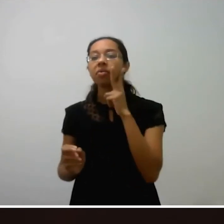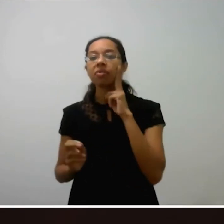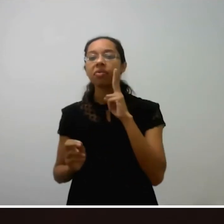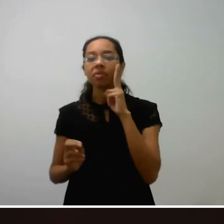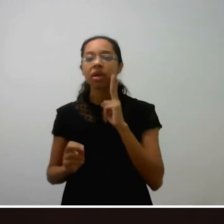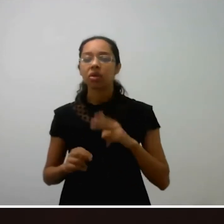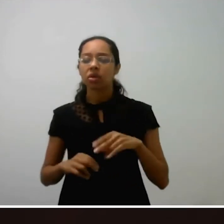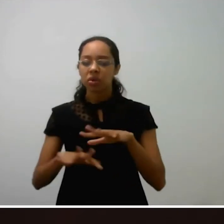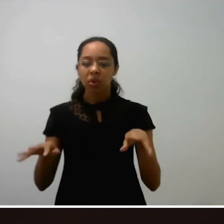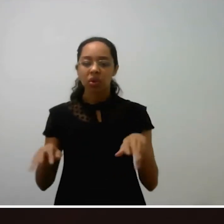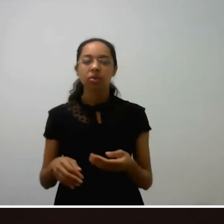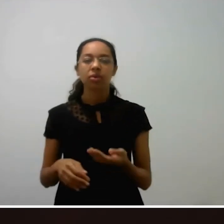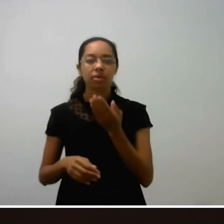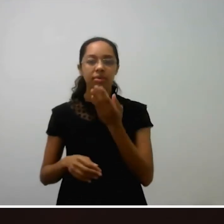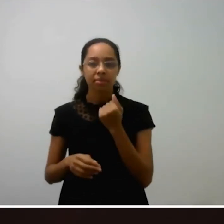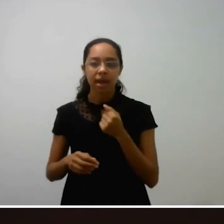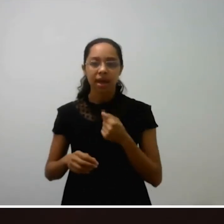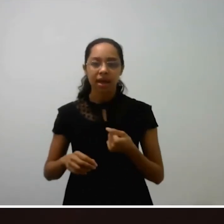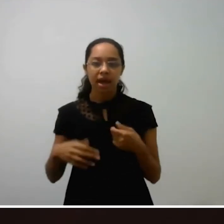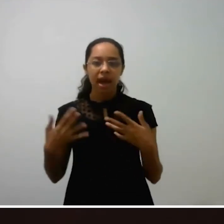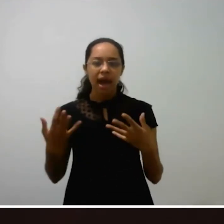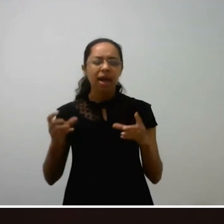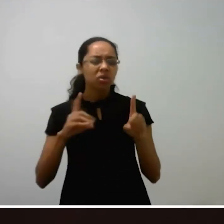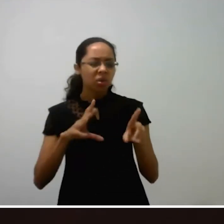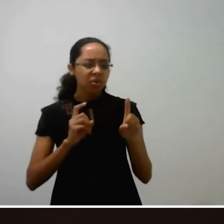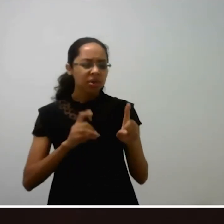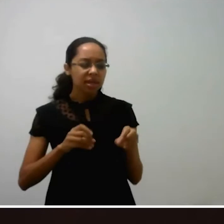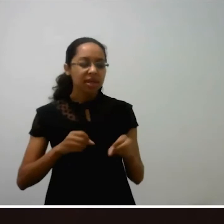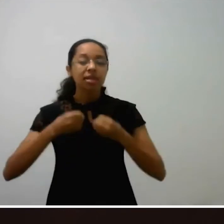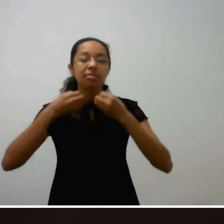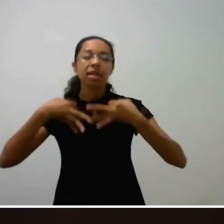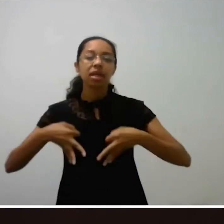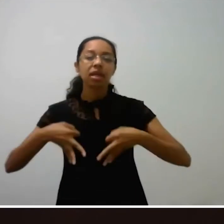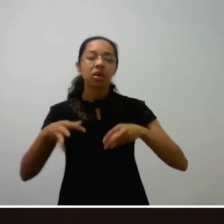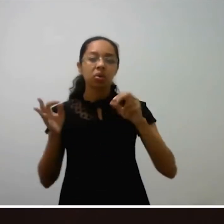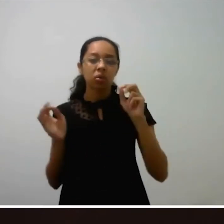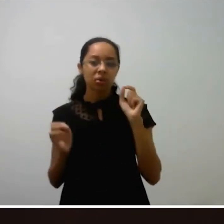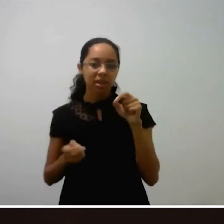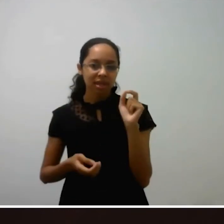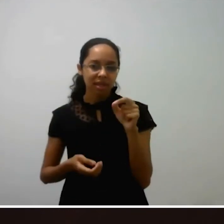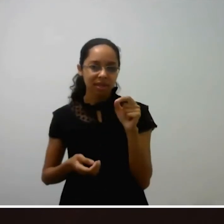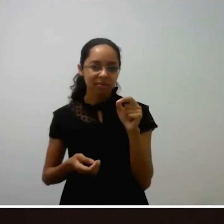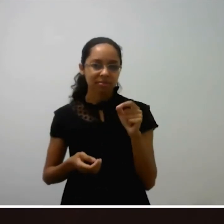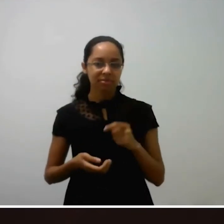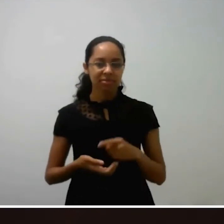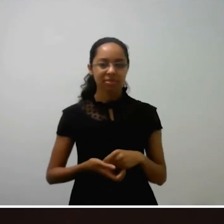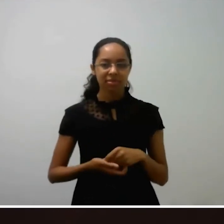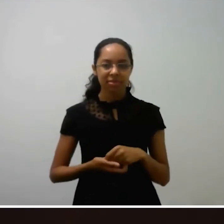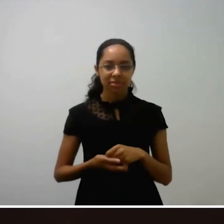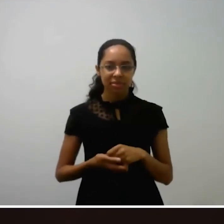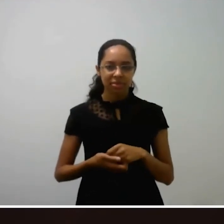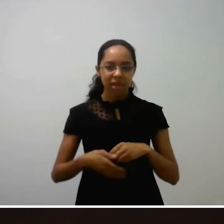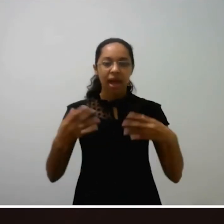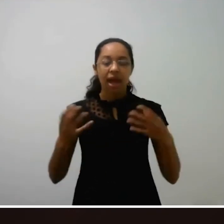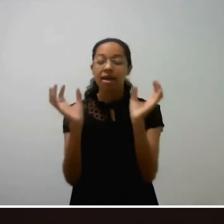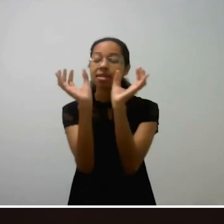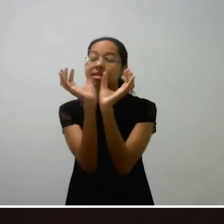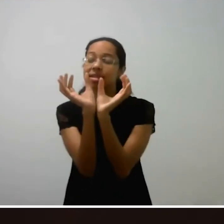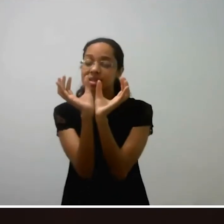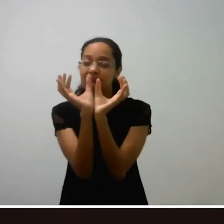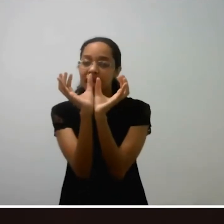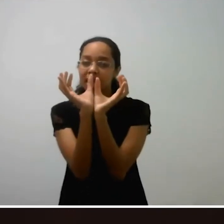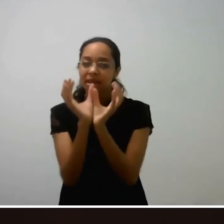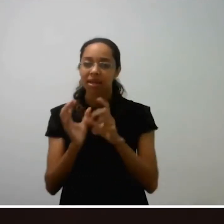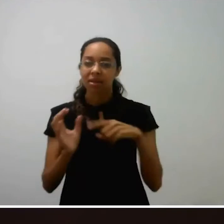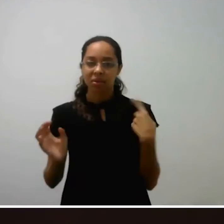transubstanciação diz o seguinte, que quando nós celebramos a ceia, a Santa Ceia, esse